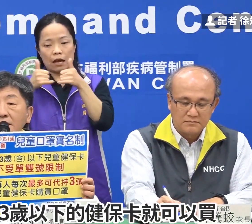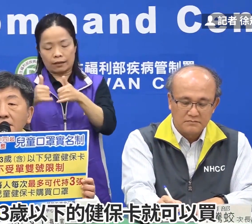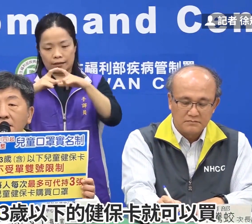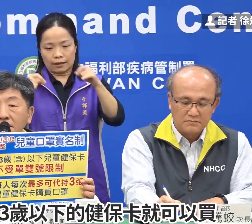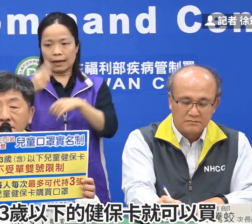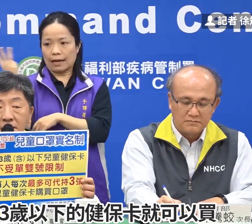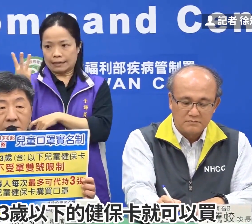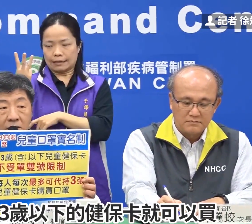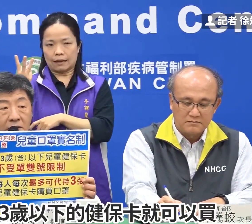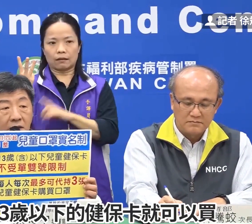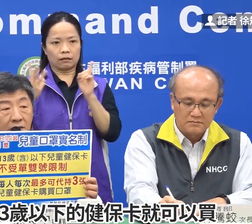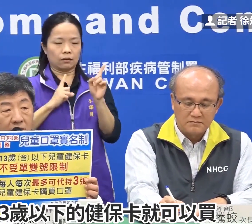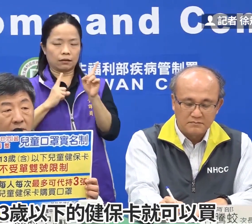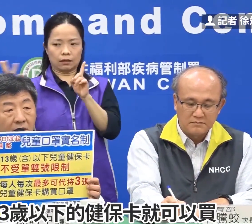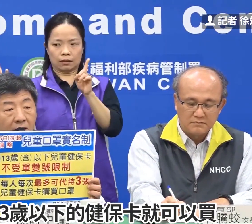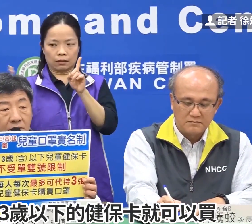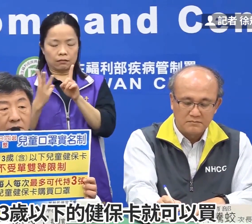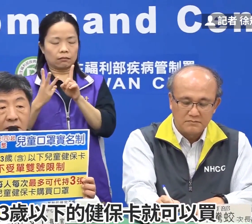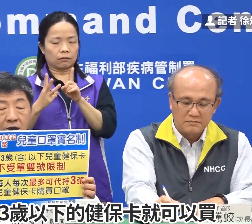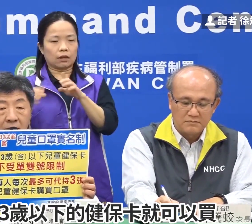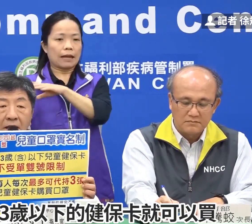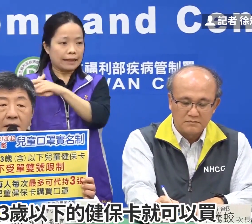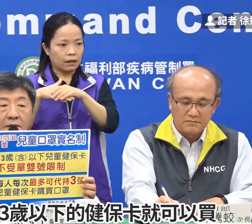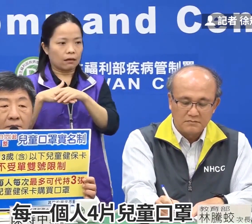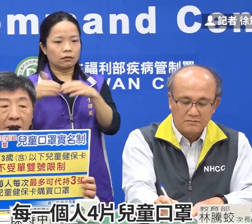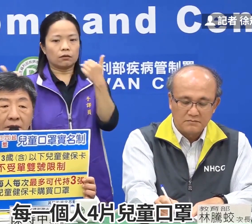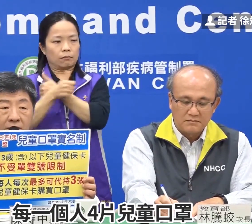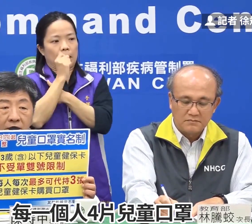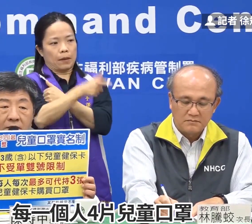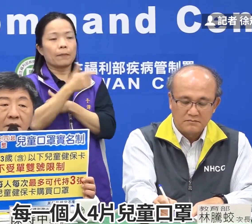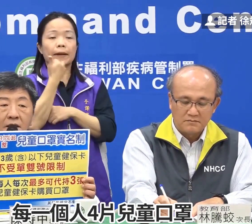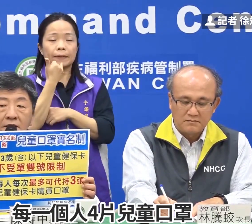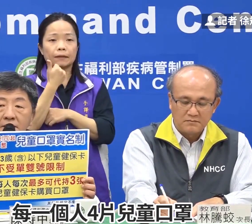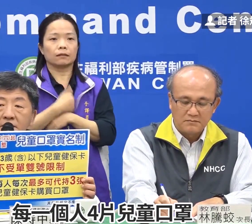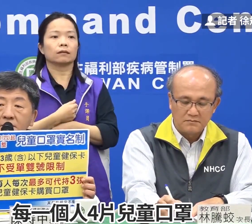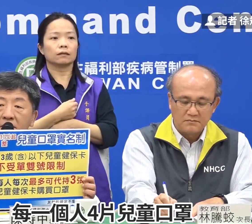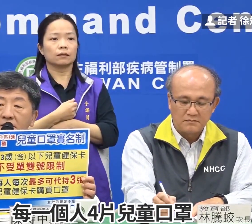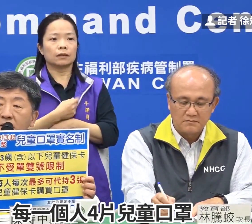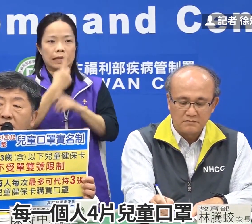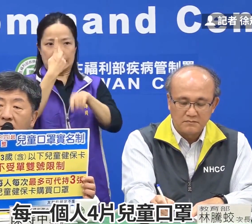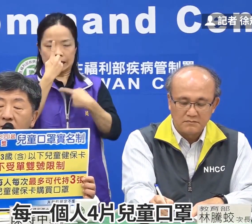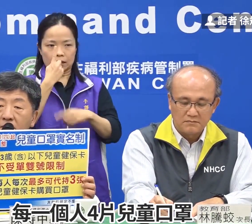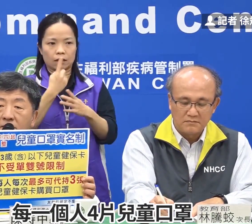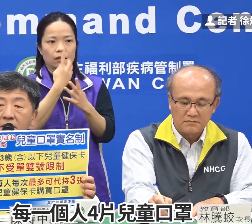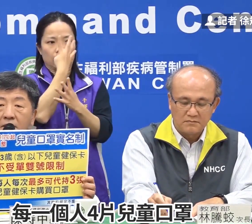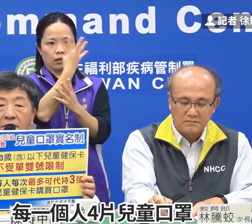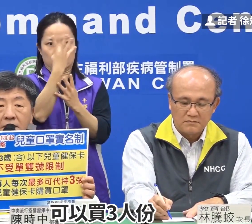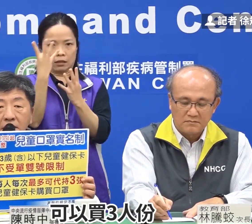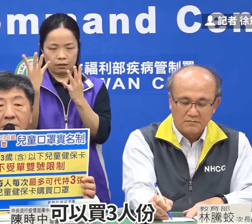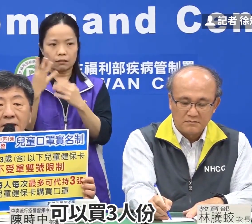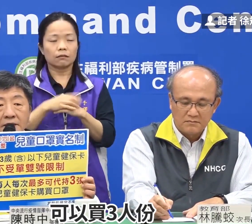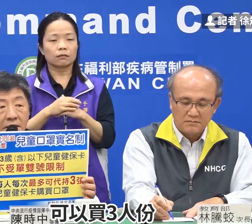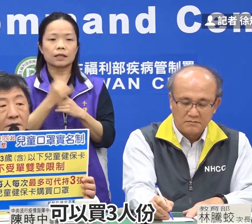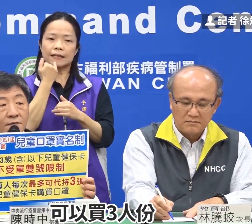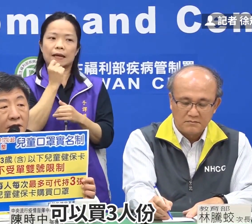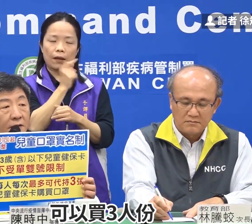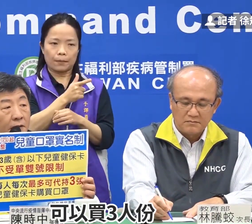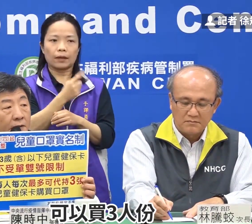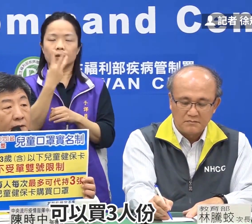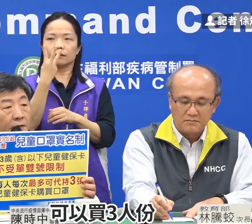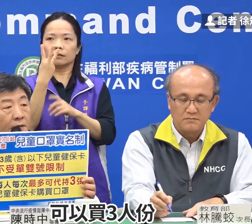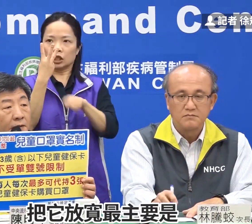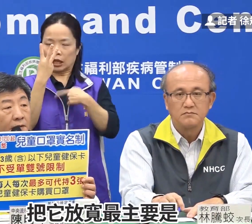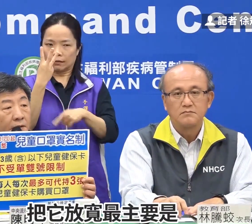卡，好，13岁以下的健保卡就可以买每一个人好4片儿童口罩，可以买